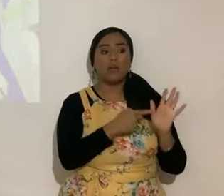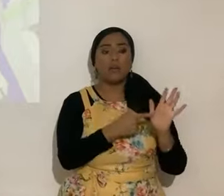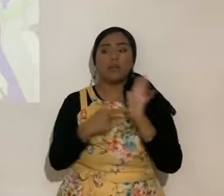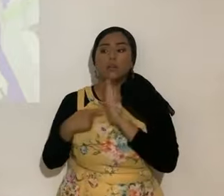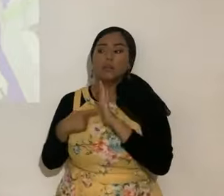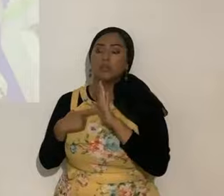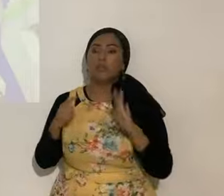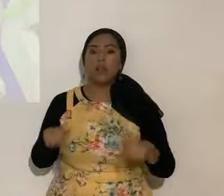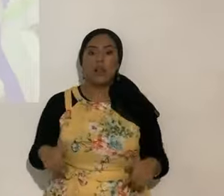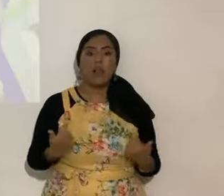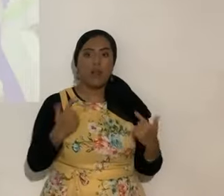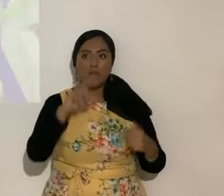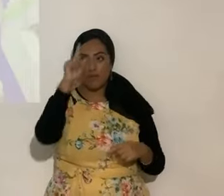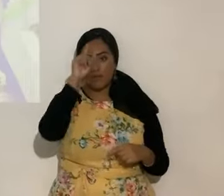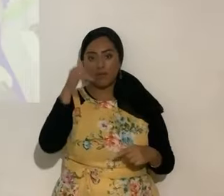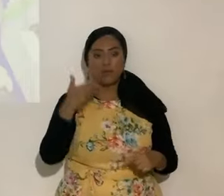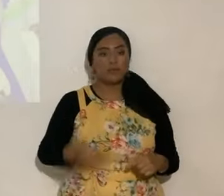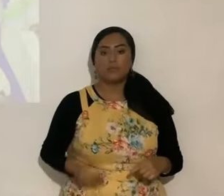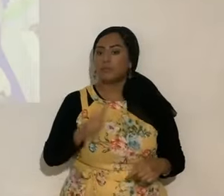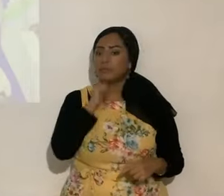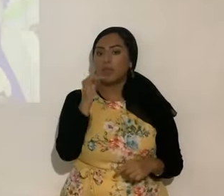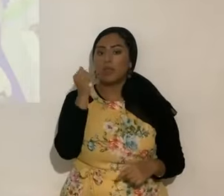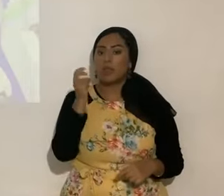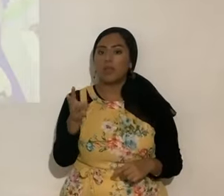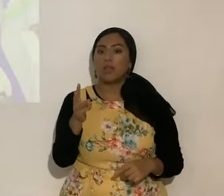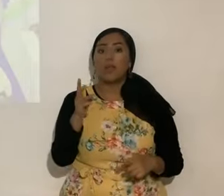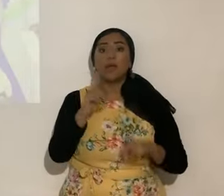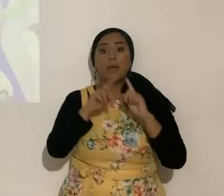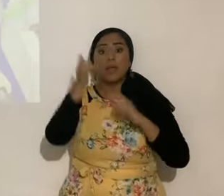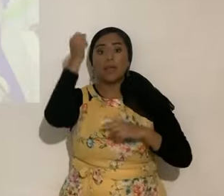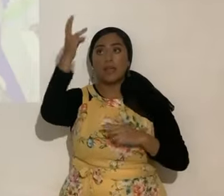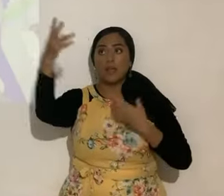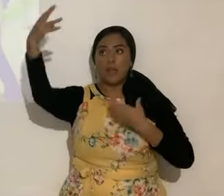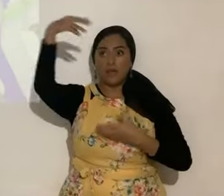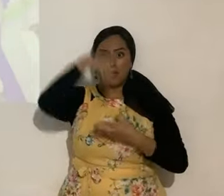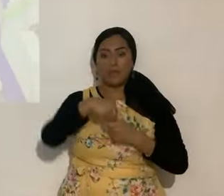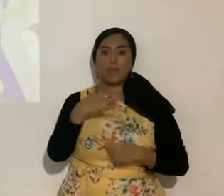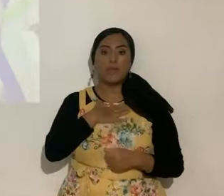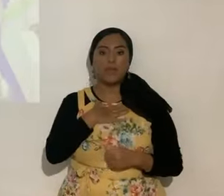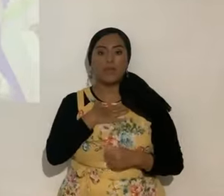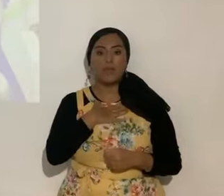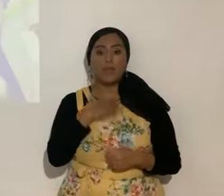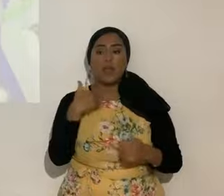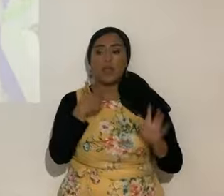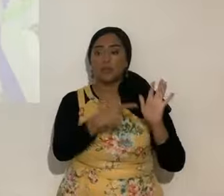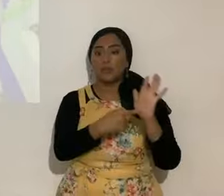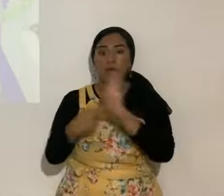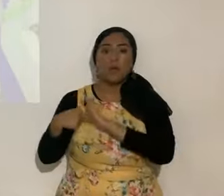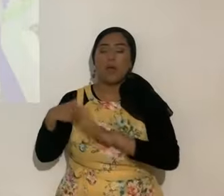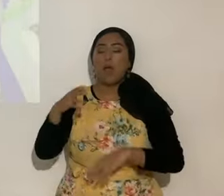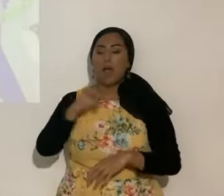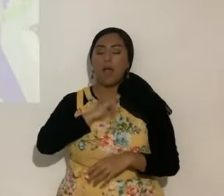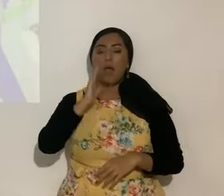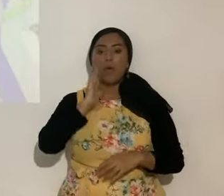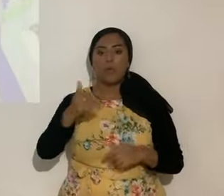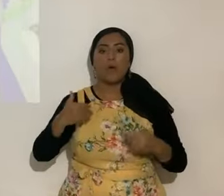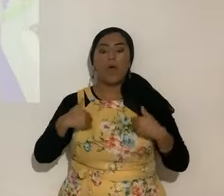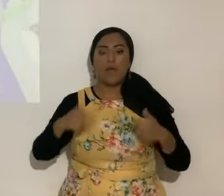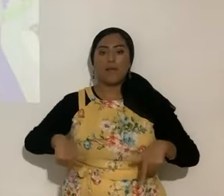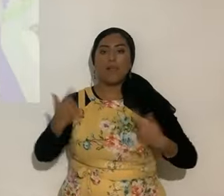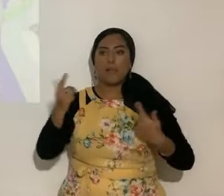eterna, yo no soy Yahshua, pero Yahshua está en mí, y yo represento, que tengo vida eterna, este